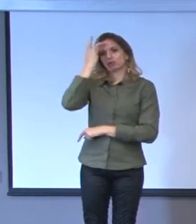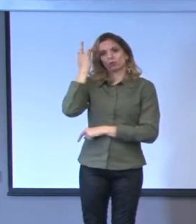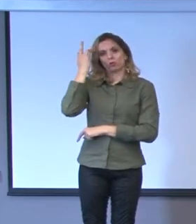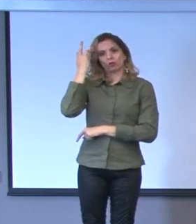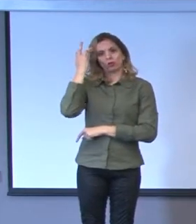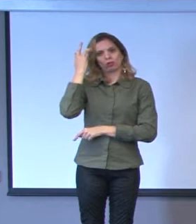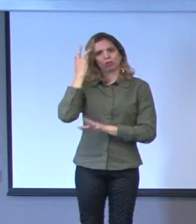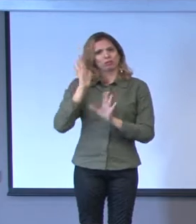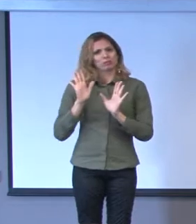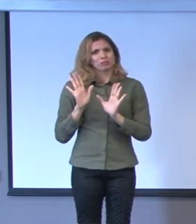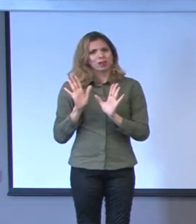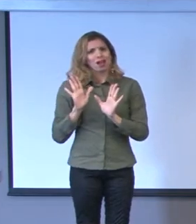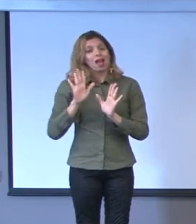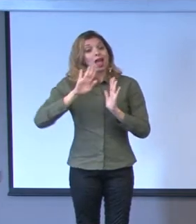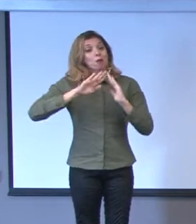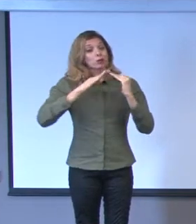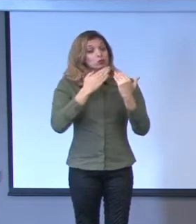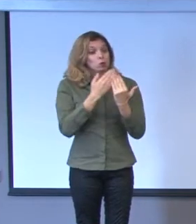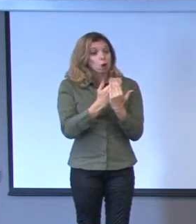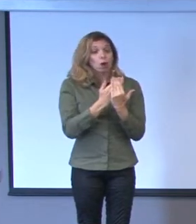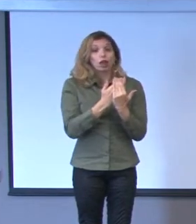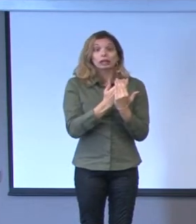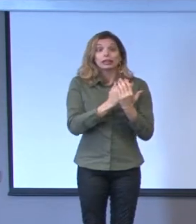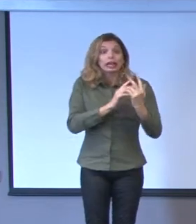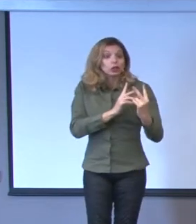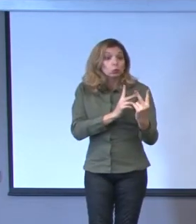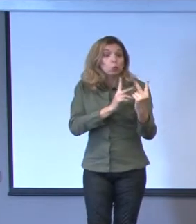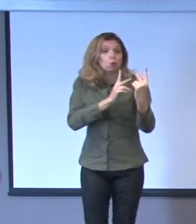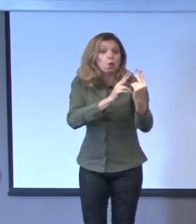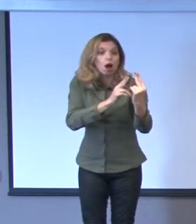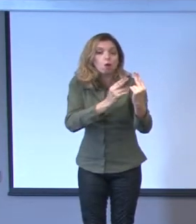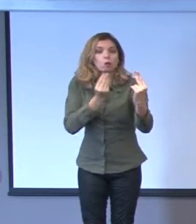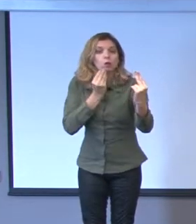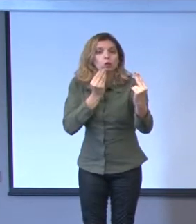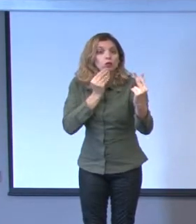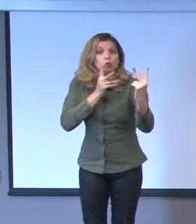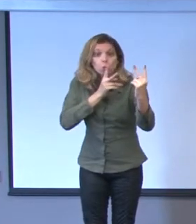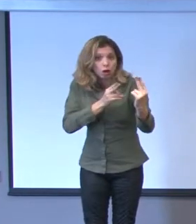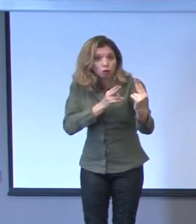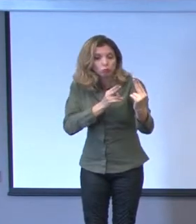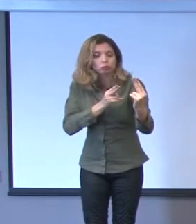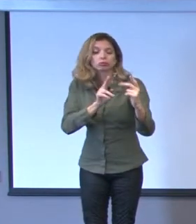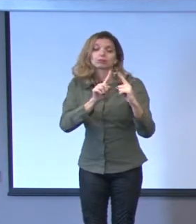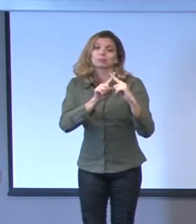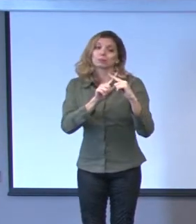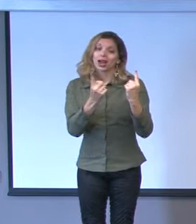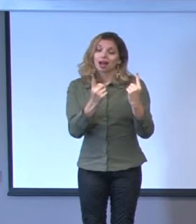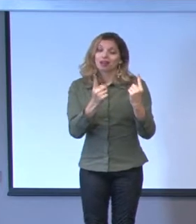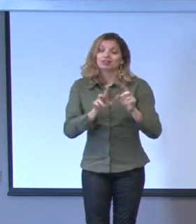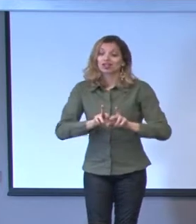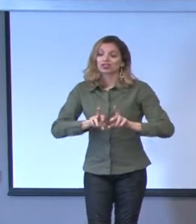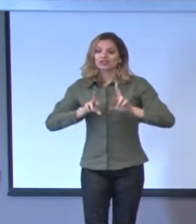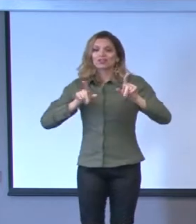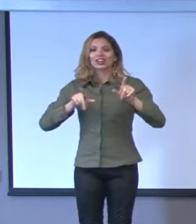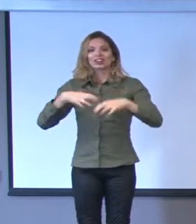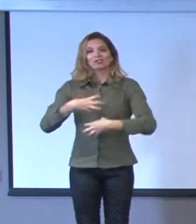palavras, a gente está falando de uma escola que iguala oportunidades, no sentido de garantir direitos, e que